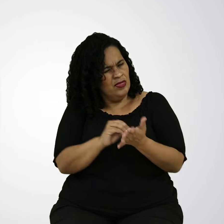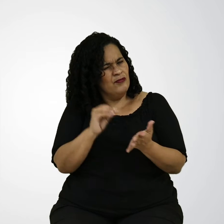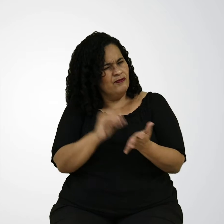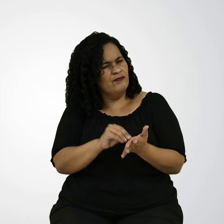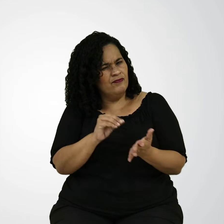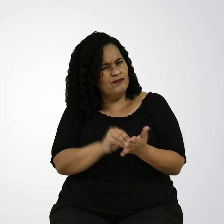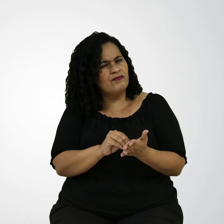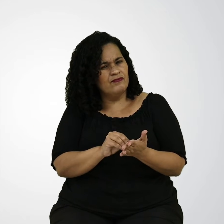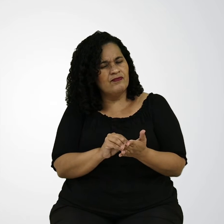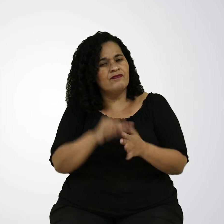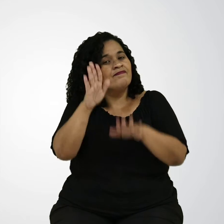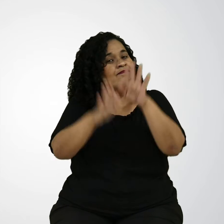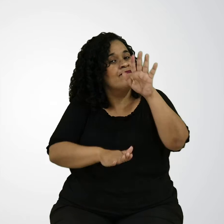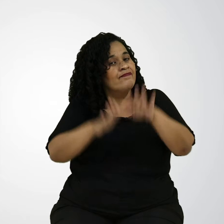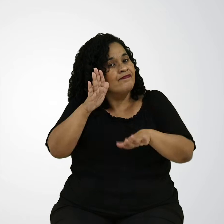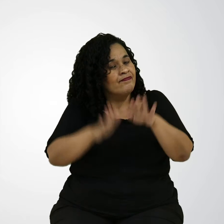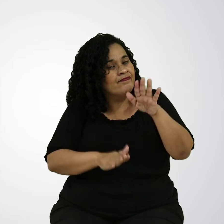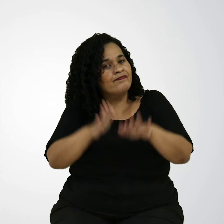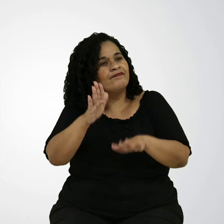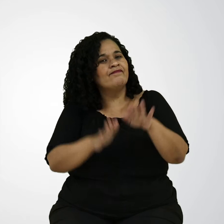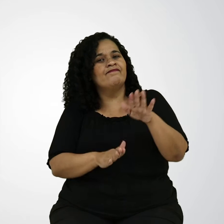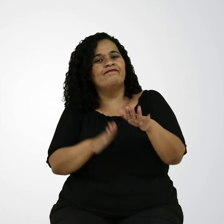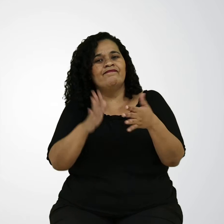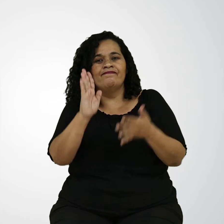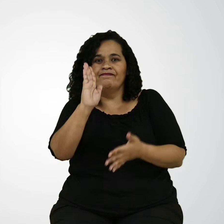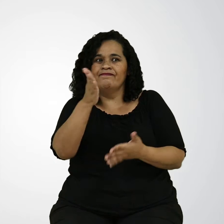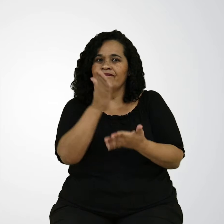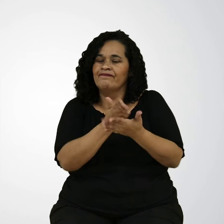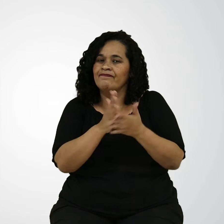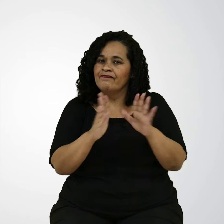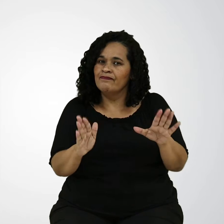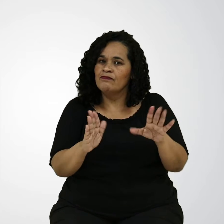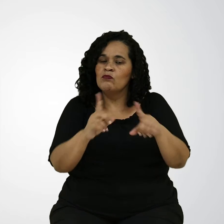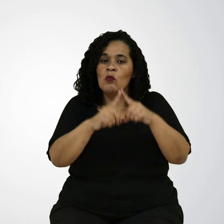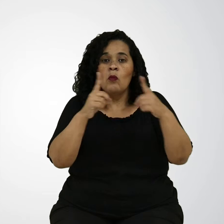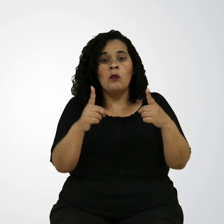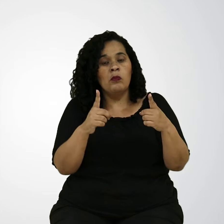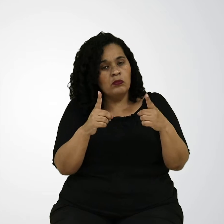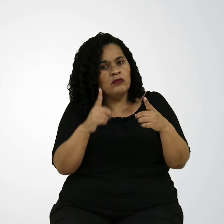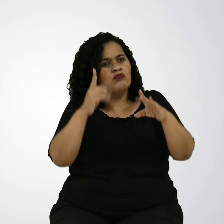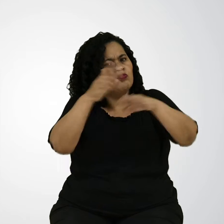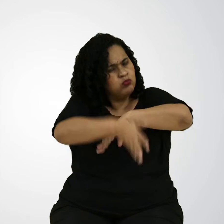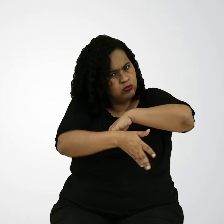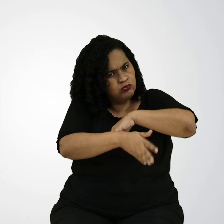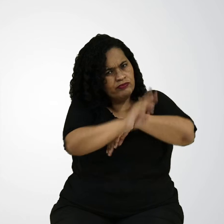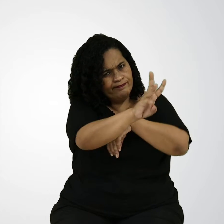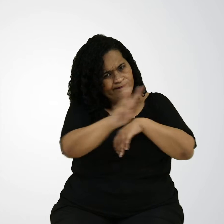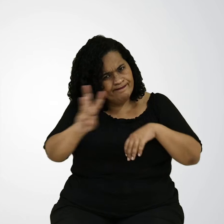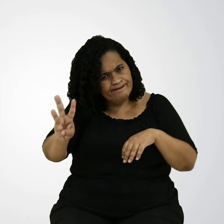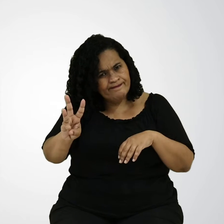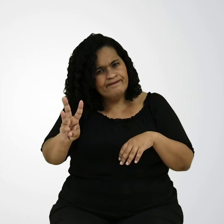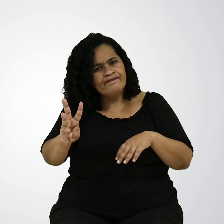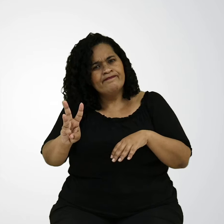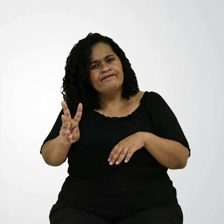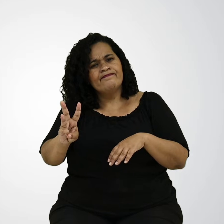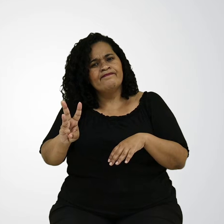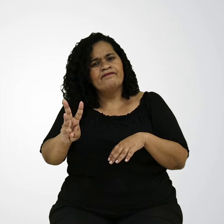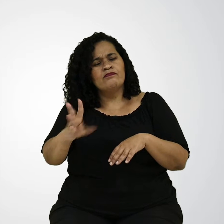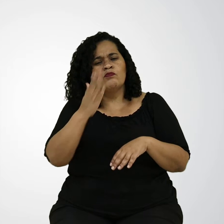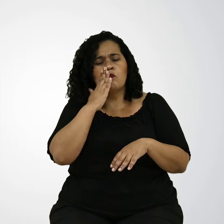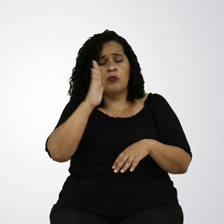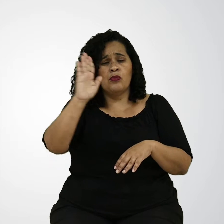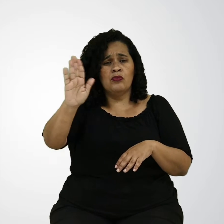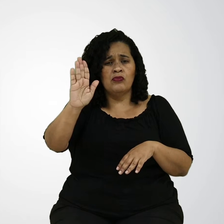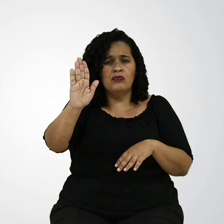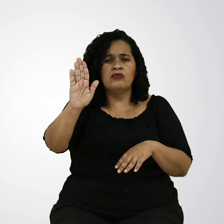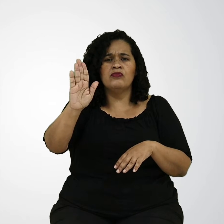lição, talvez nem tenha mais, mas corre lá no site da Editora Promessa e adquira esse conteúdo